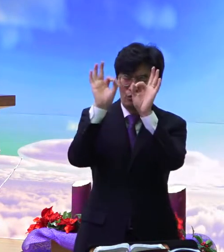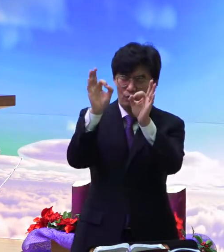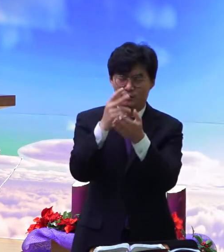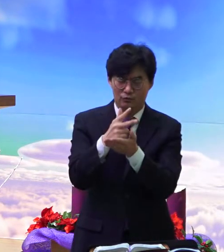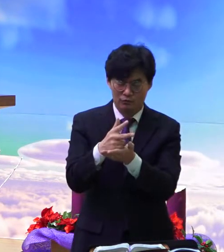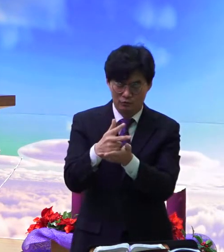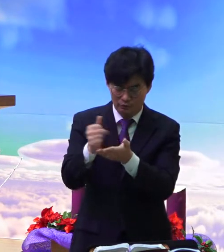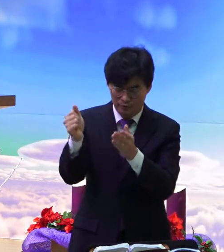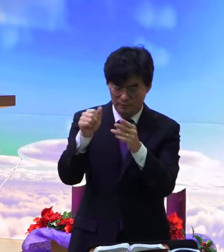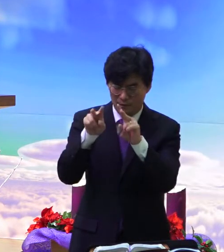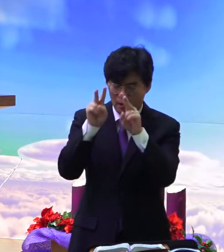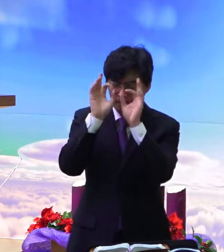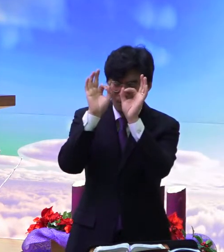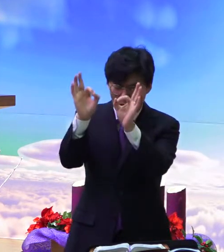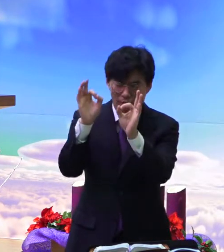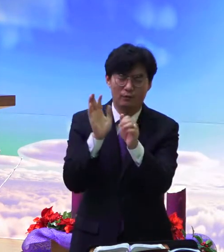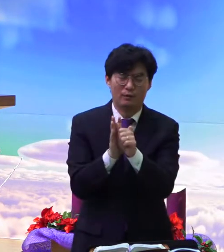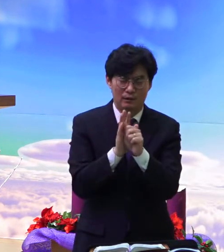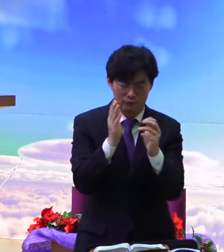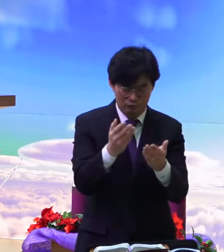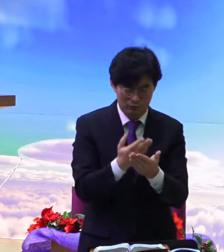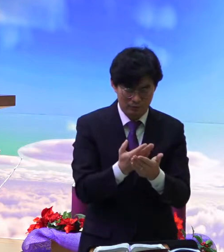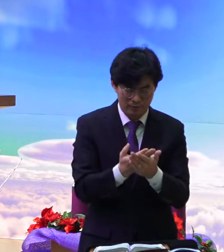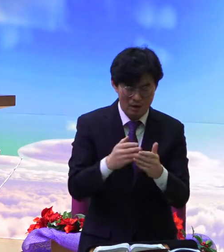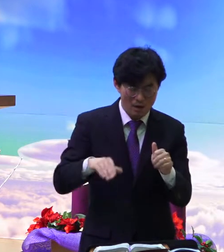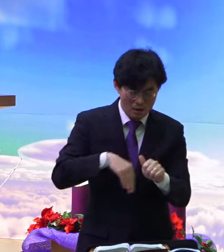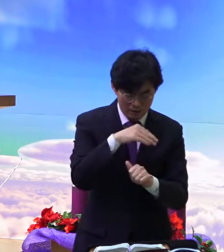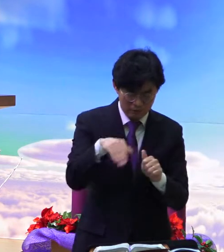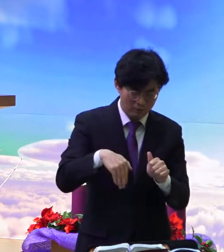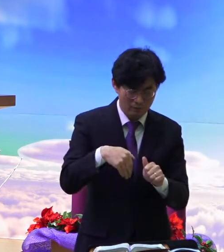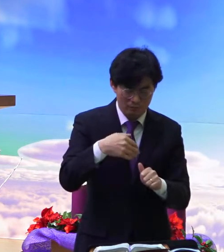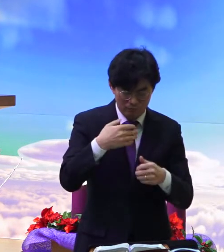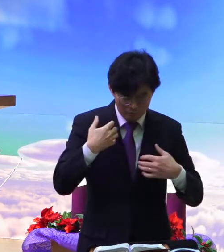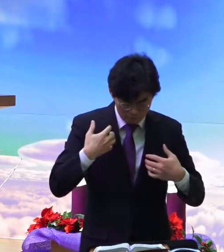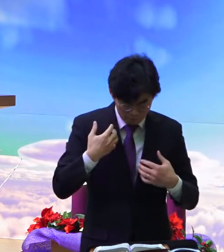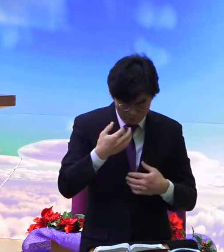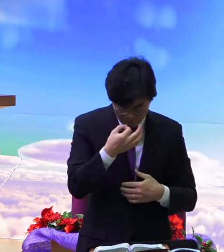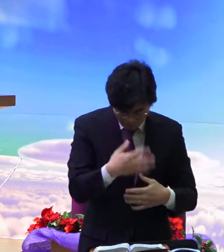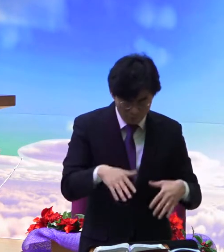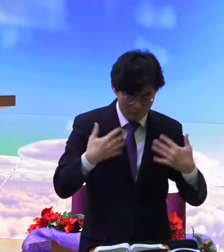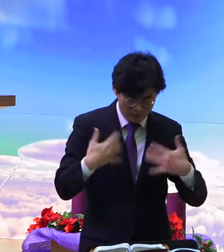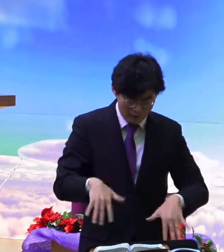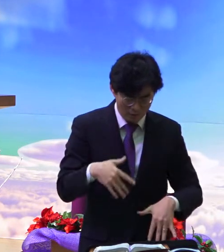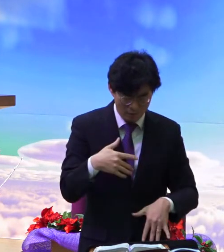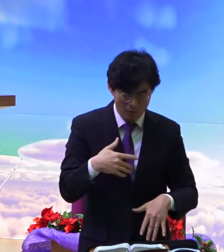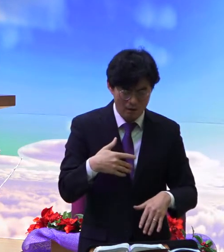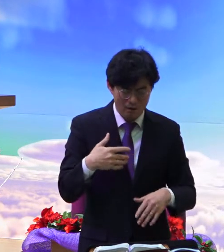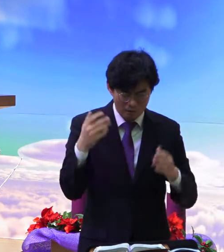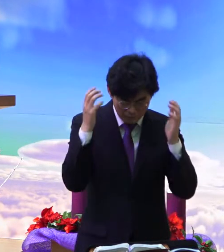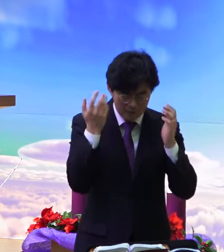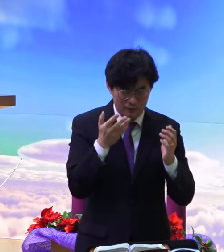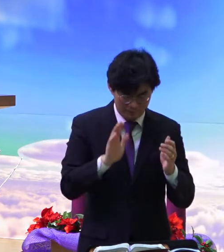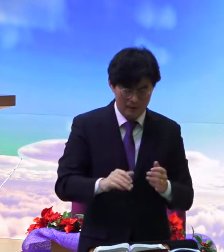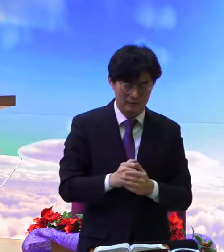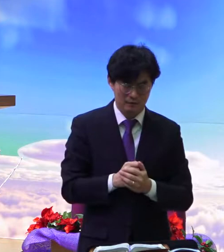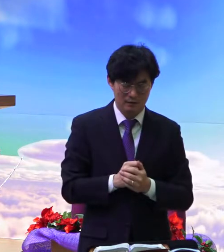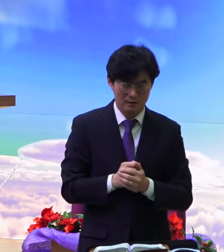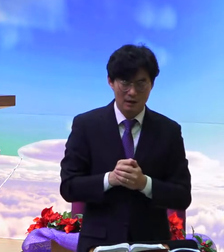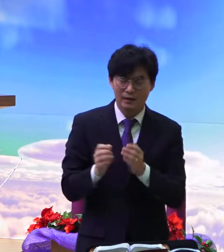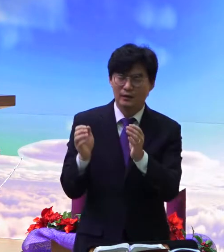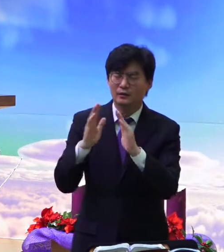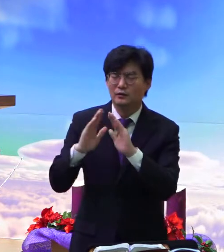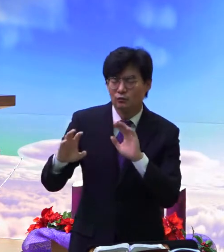하시고 부족한 환경 가운데에서도 감사하는 마음과 어려운 가운데에서도 이웃을 위하여 기도할